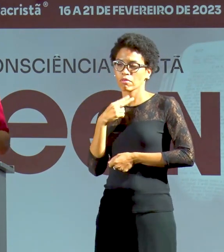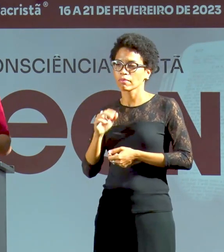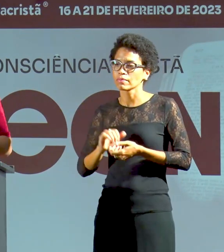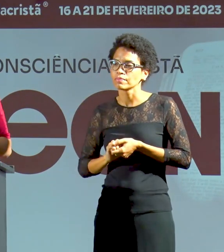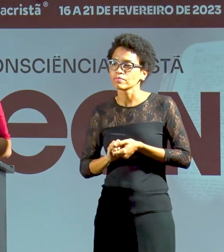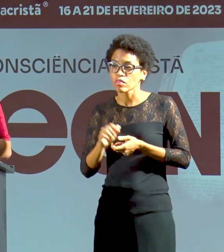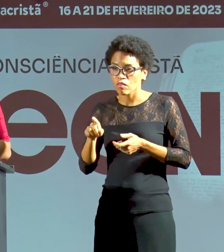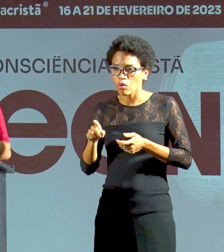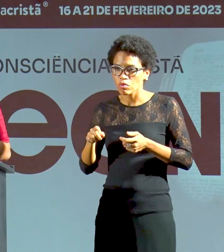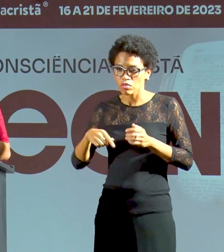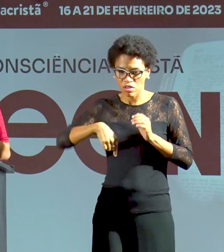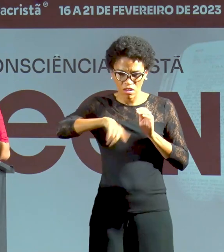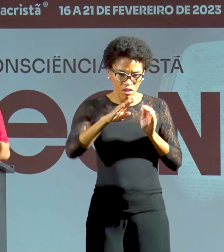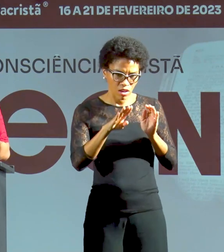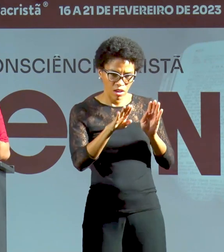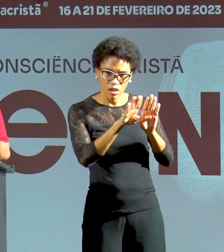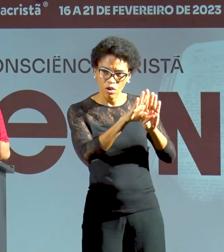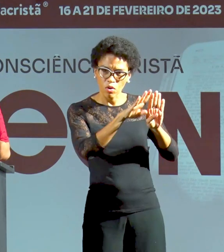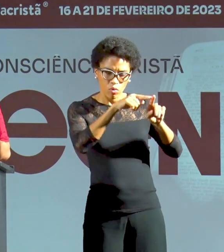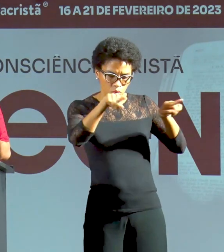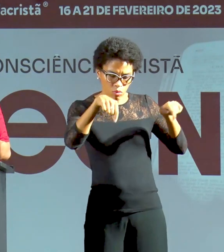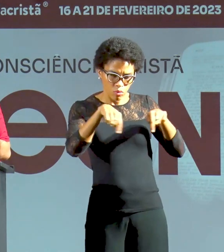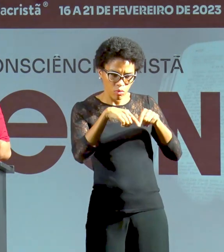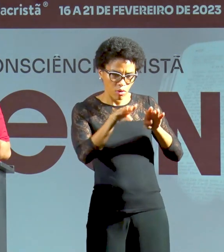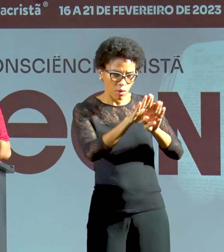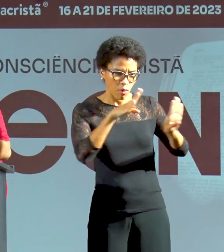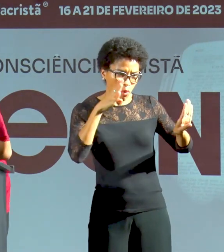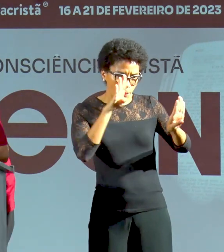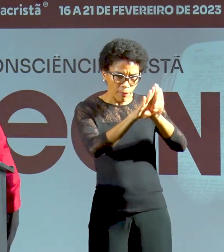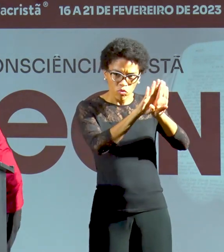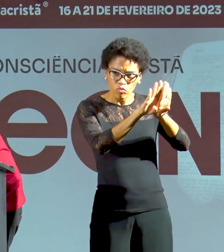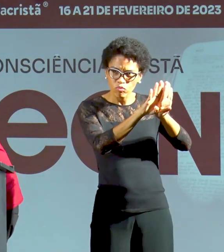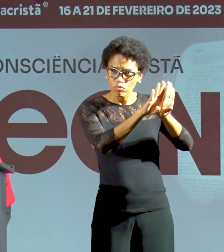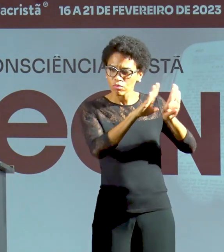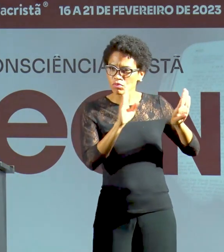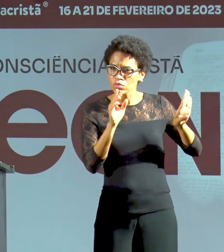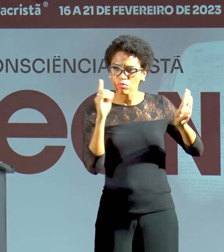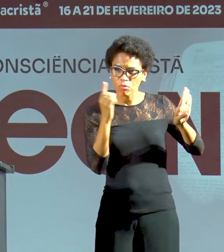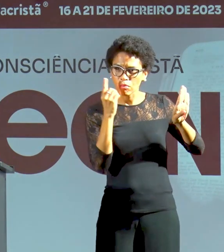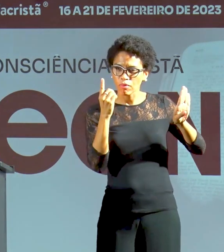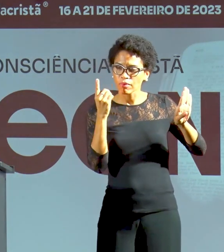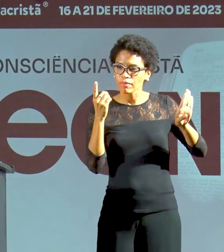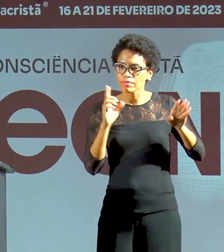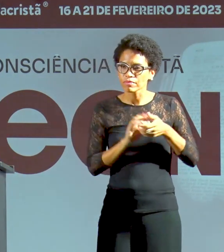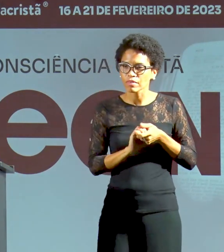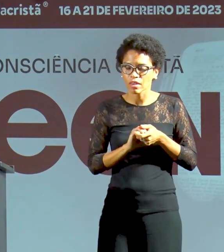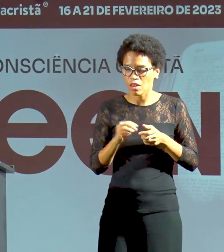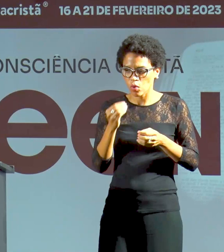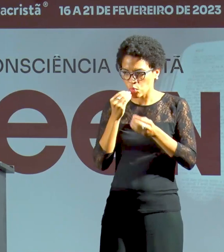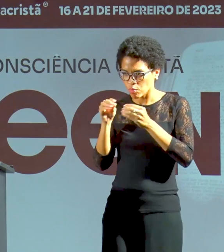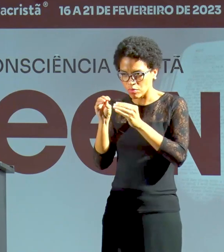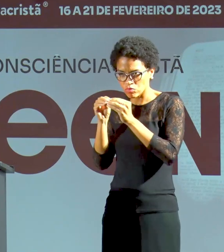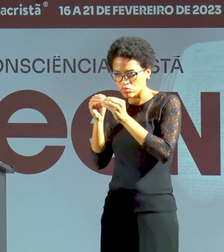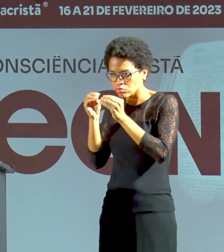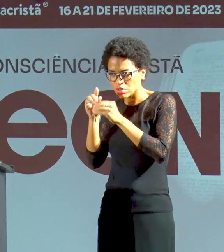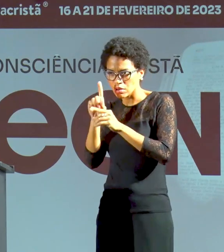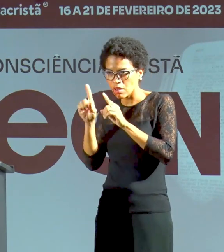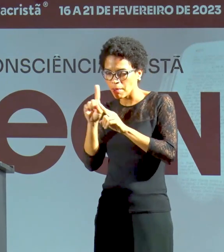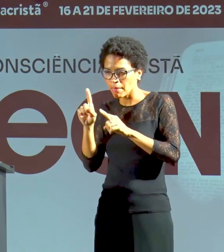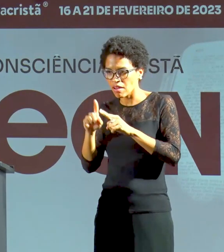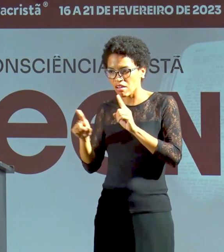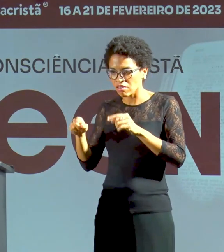você vai se trancar num quarto não beija na boca mas também meu pai me acorrentou na cama não tem nem como nem que eu quisesse